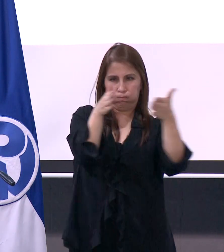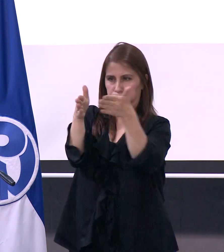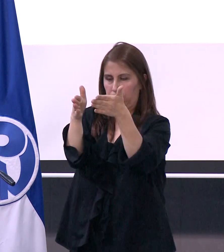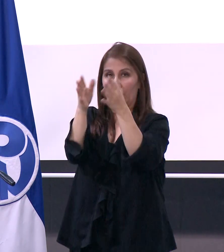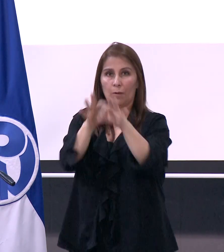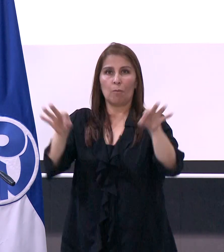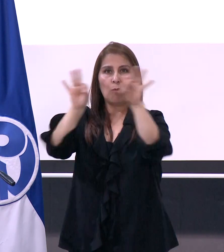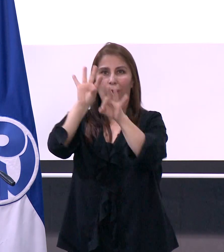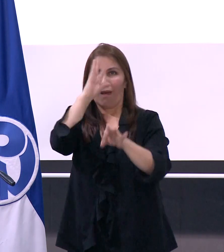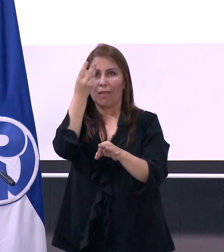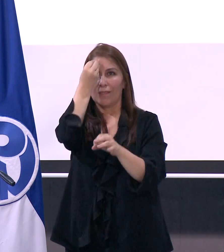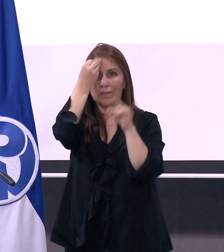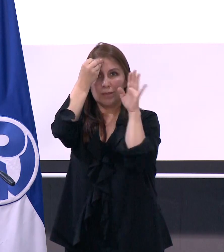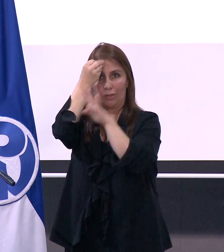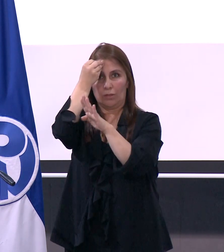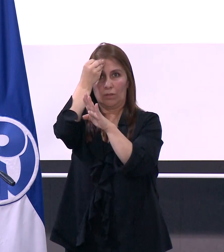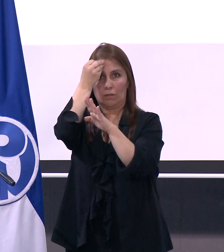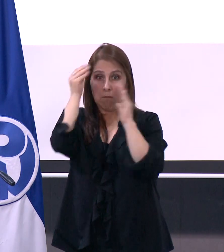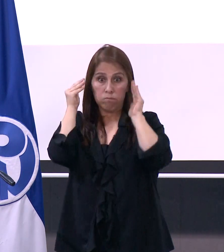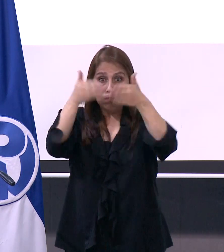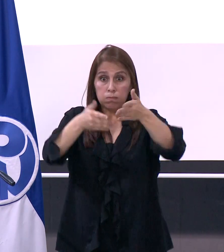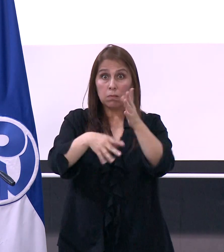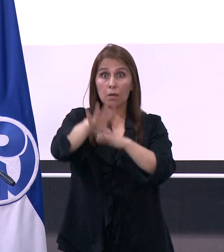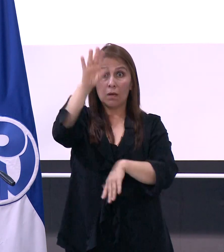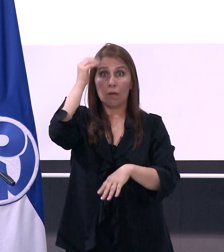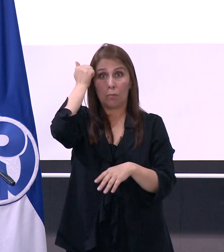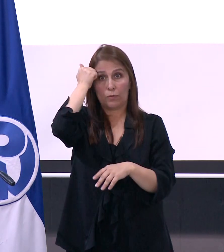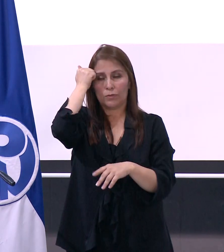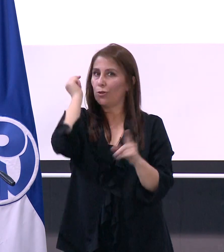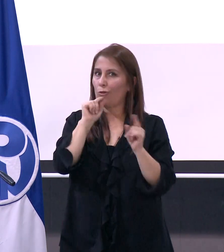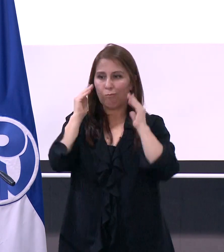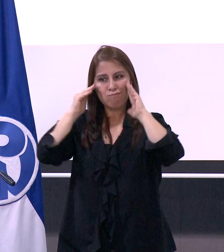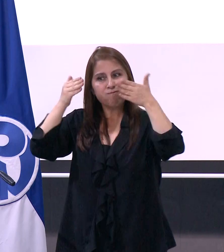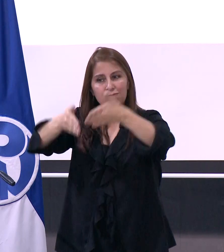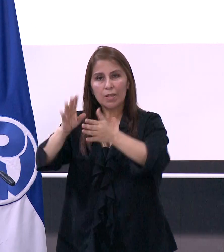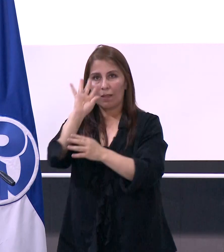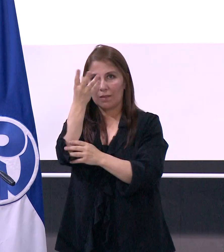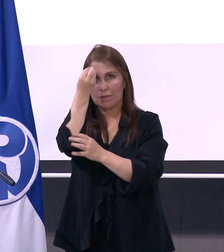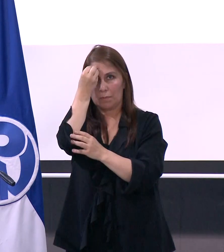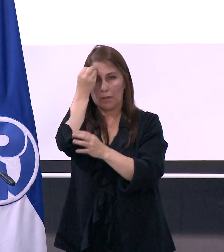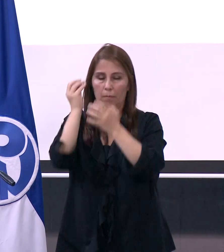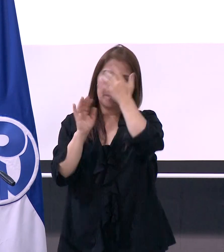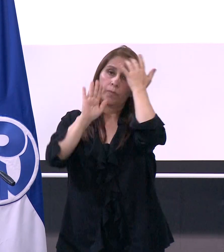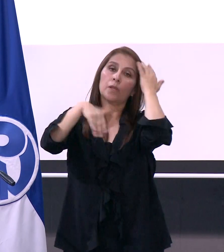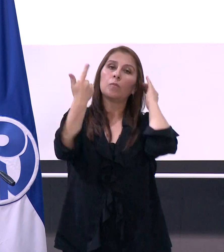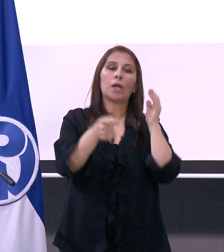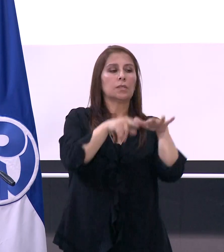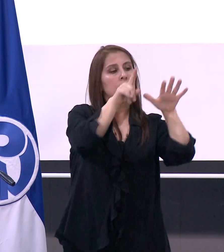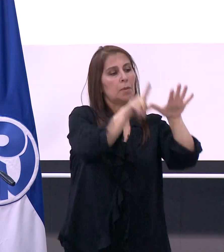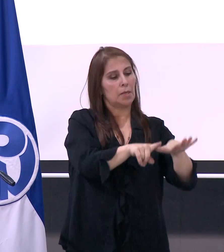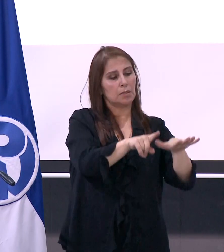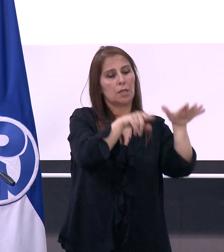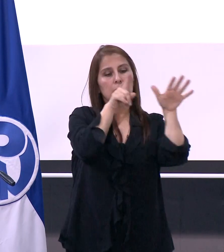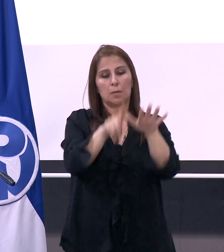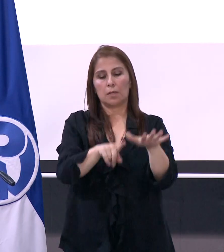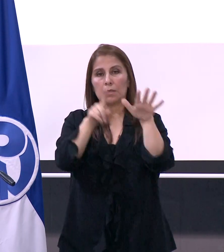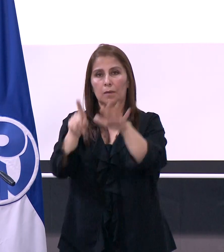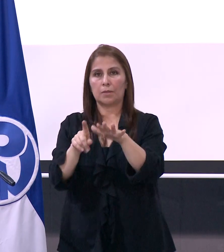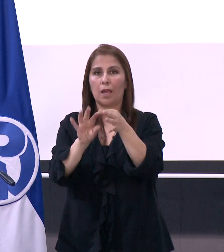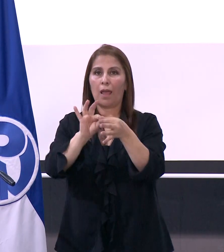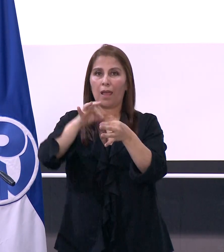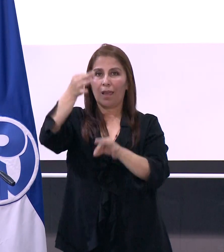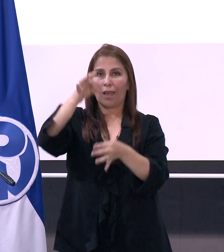disciplinas que en los maestros el currículo semestral hizo y se organizó por créditos como en las